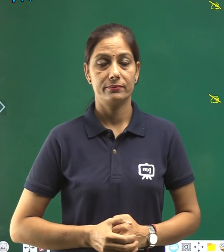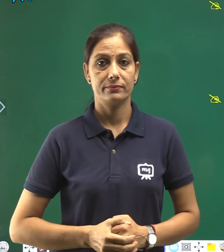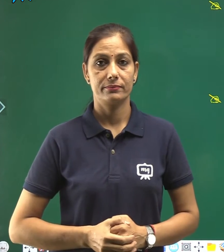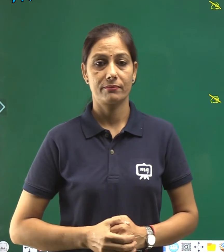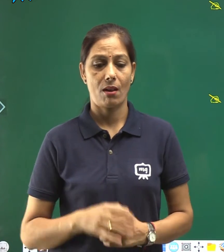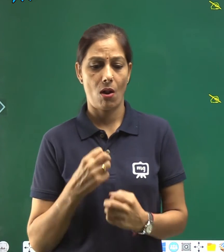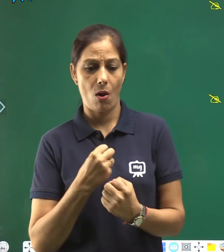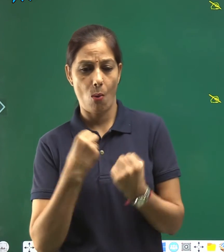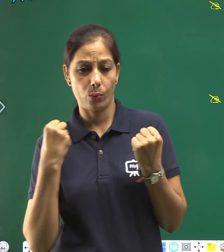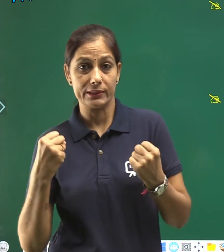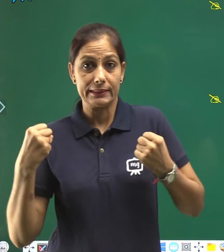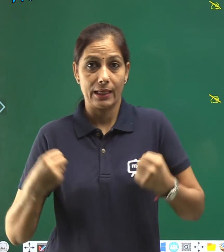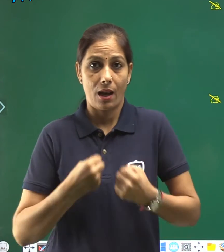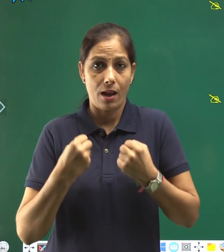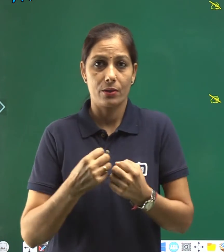सामना करना चाहिए।